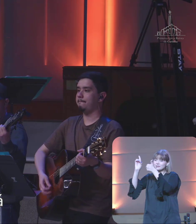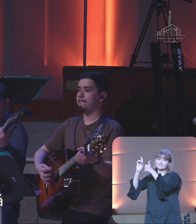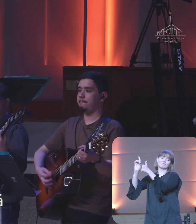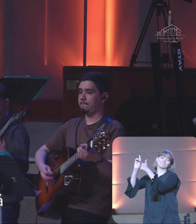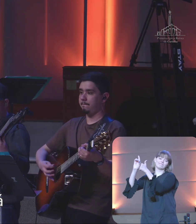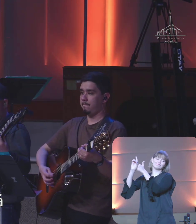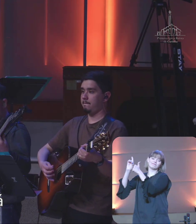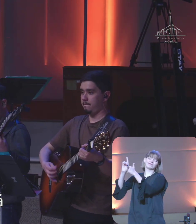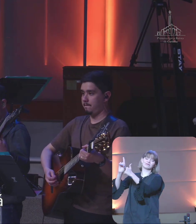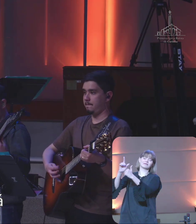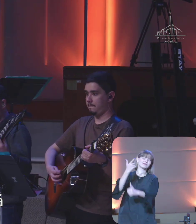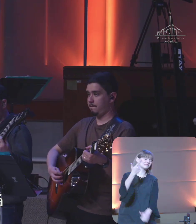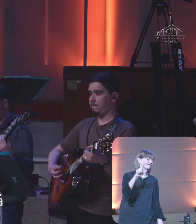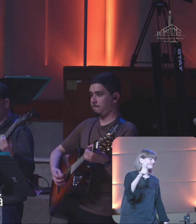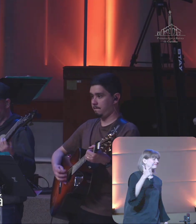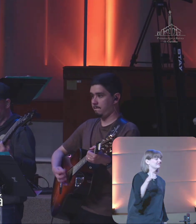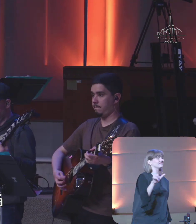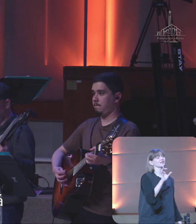não temerei